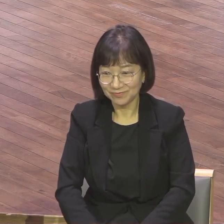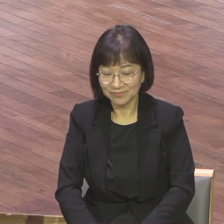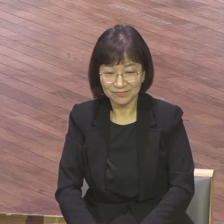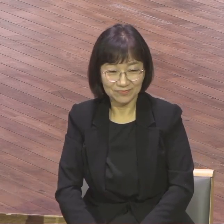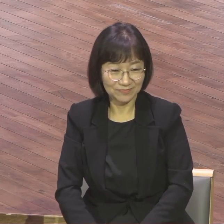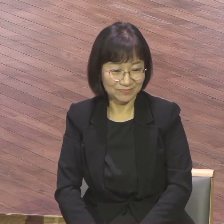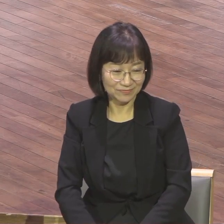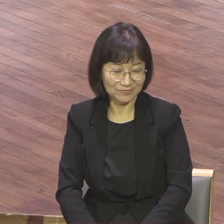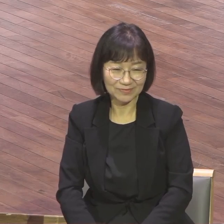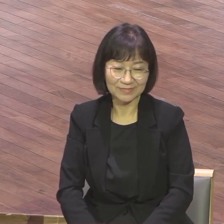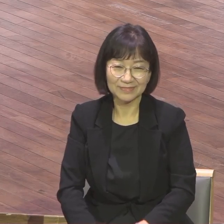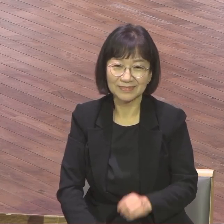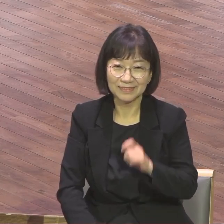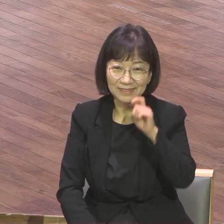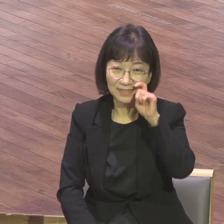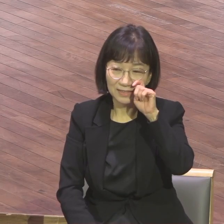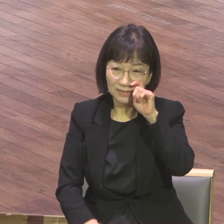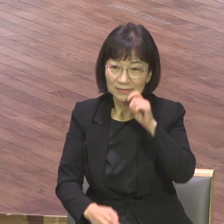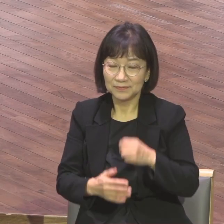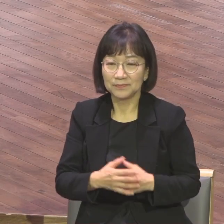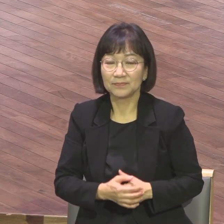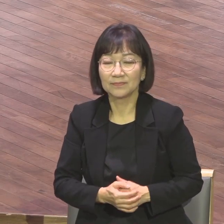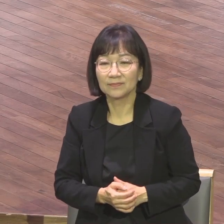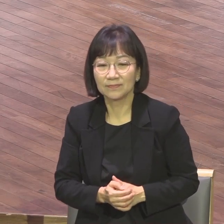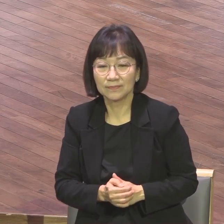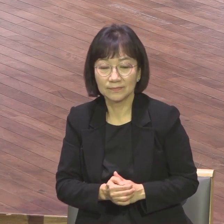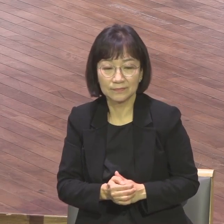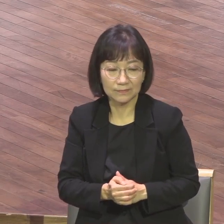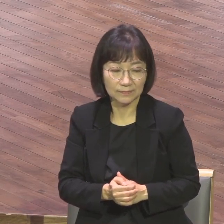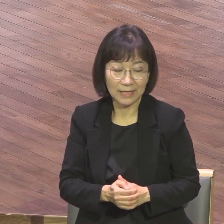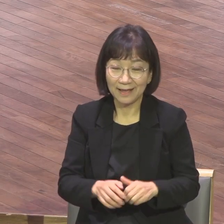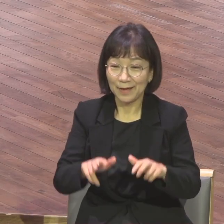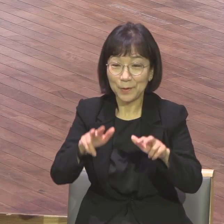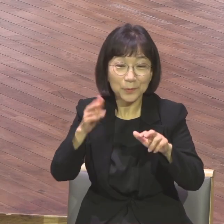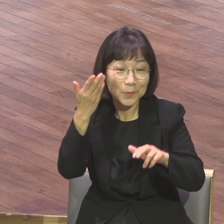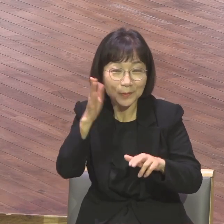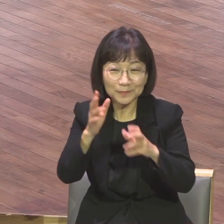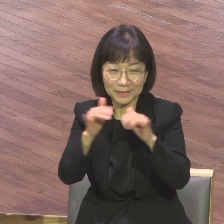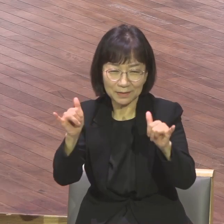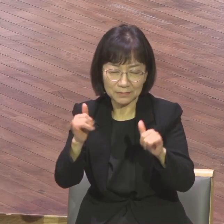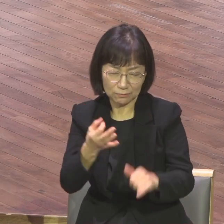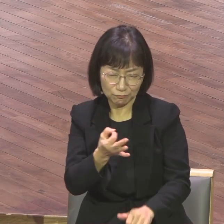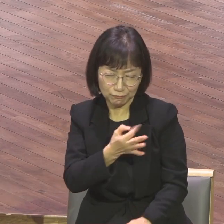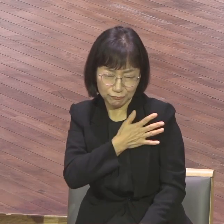모든 것이 풍요로운 것처럼 그렇게 보이는 현대인들에게